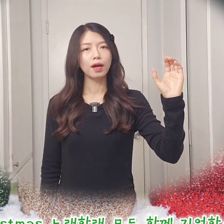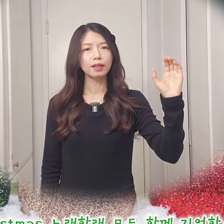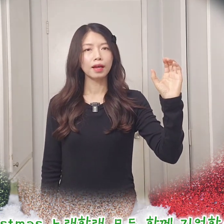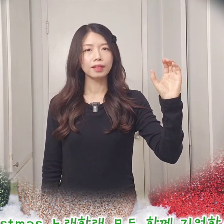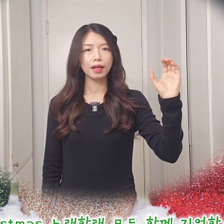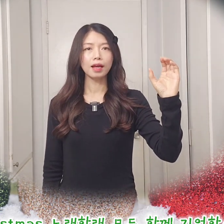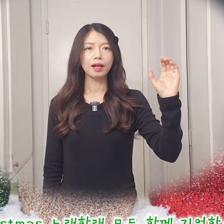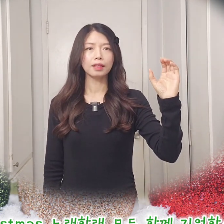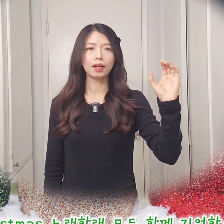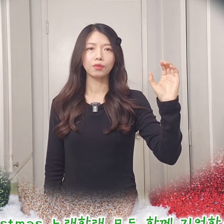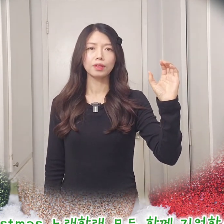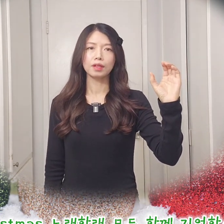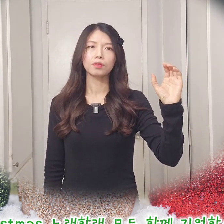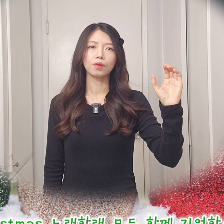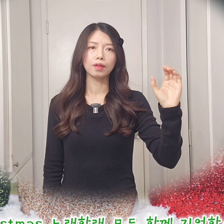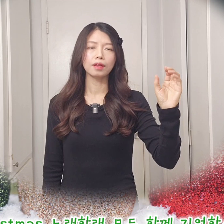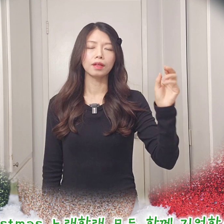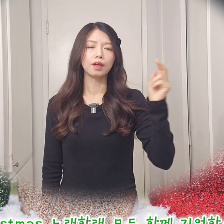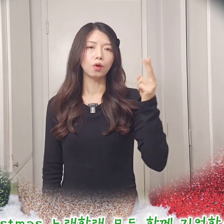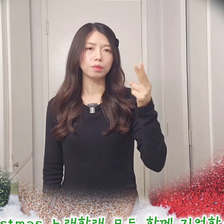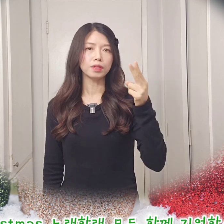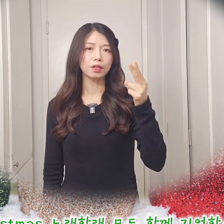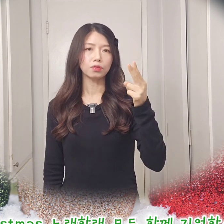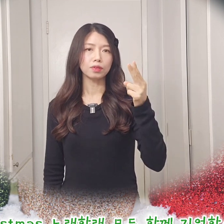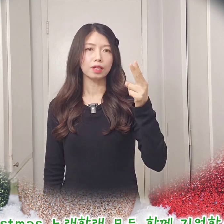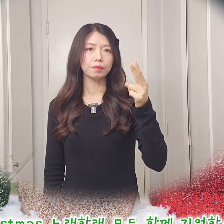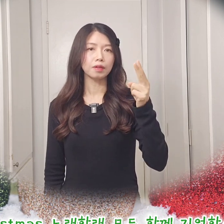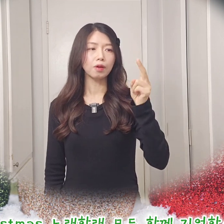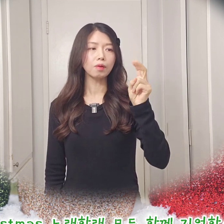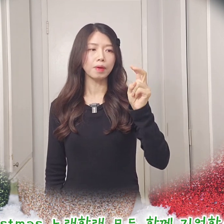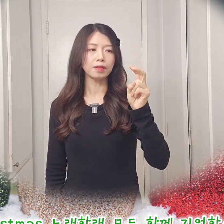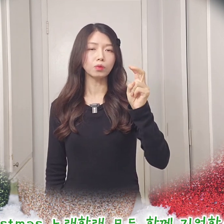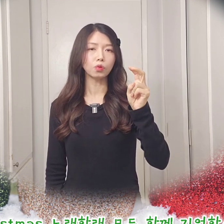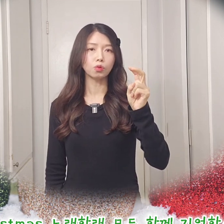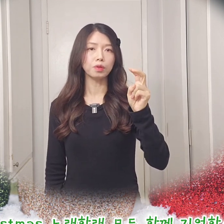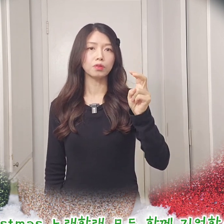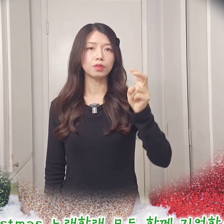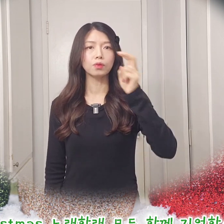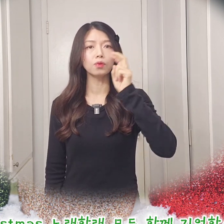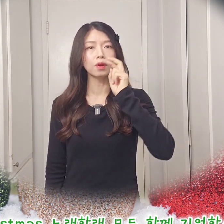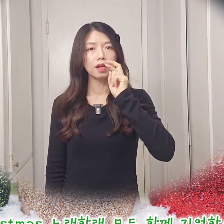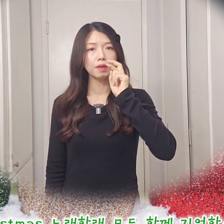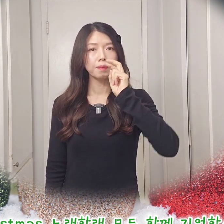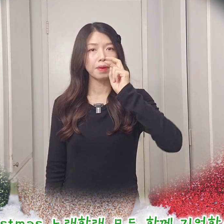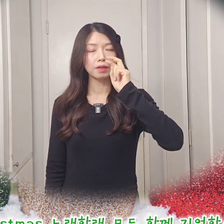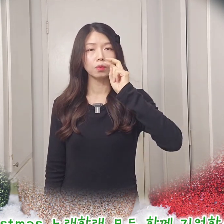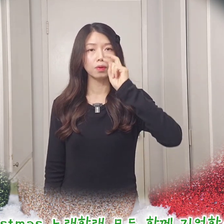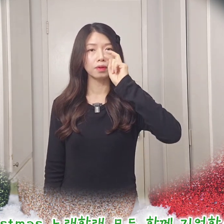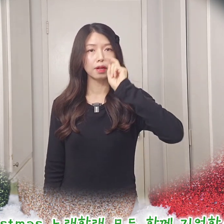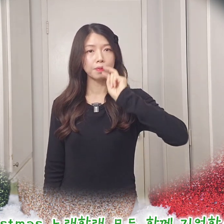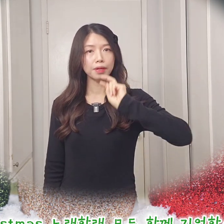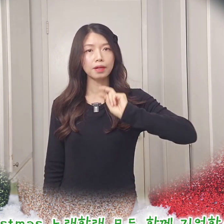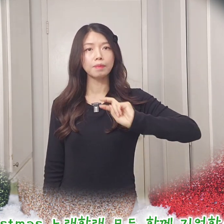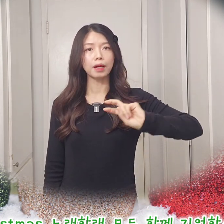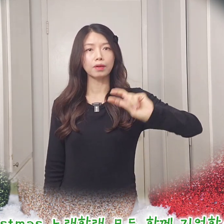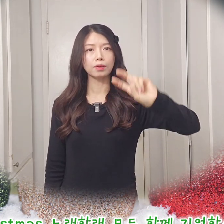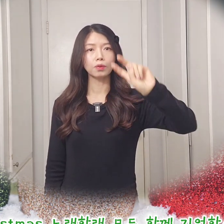노래하다, 찬양하다 라고 한 뜻의 수어는 검지랑 중지랑 펴서 반 정도 구분해 주시고 입 앞에서 동그라미를 밖으로